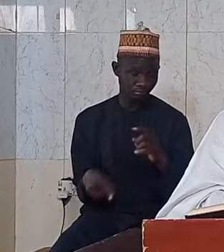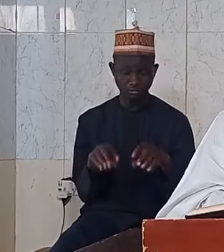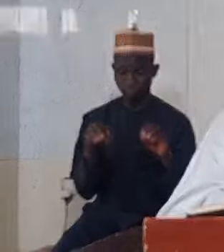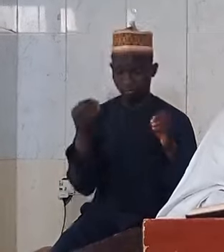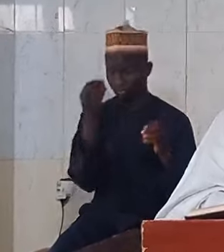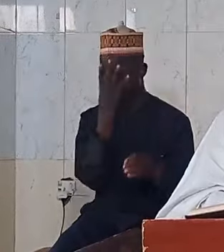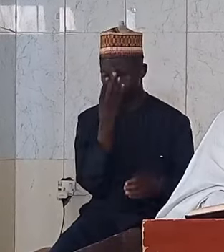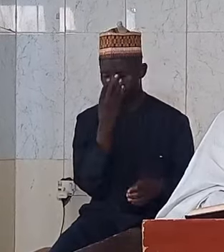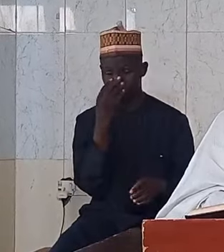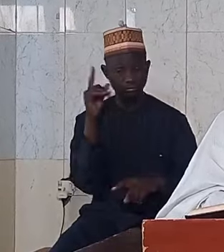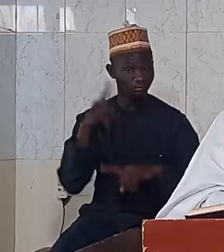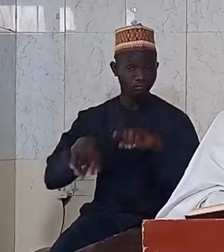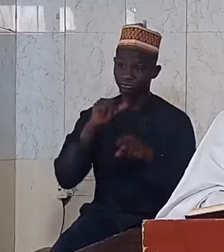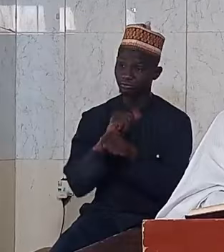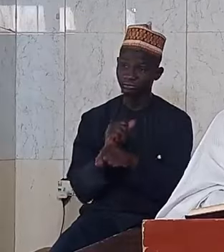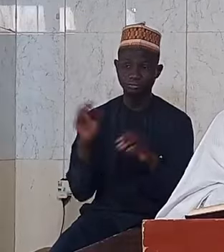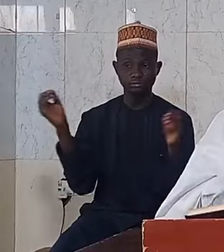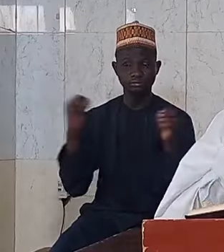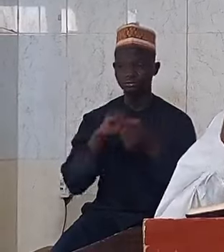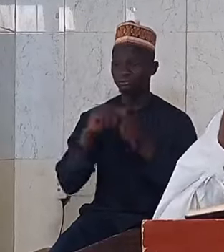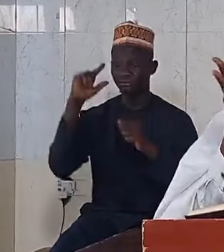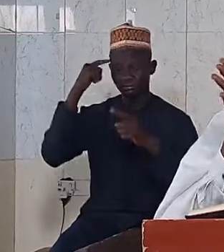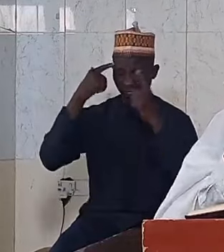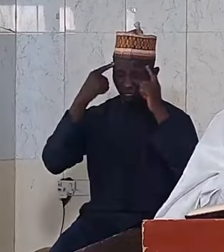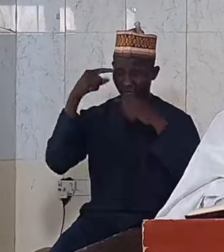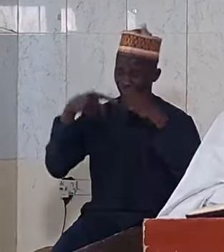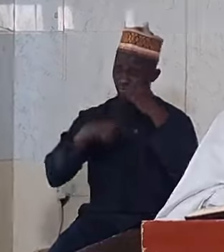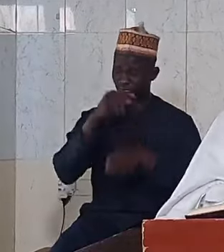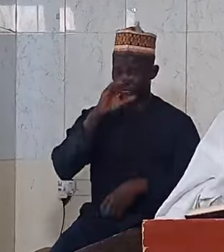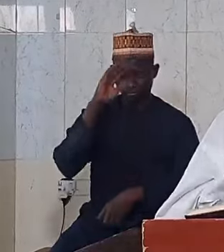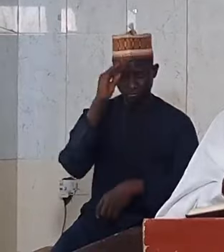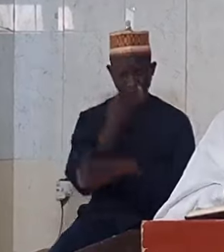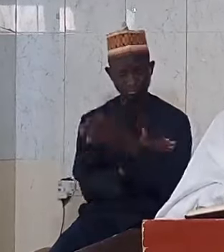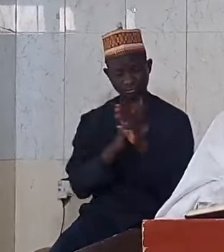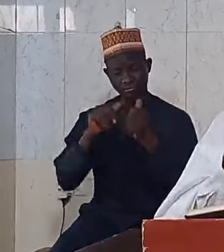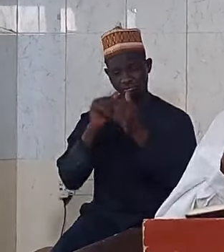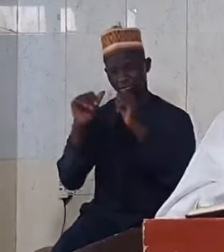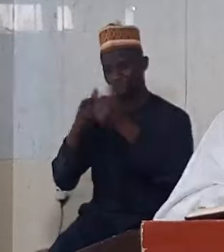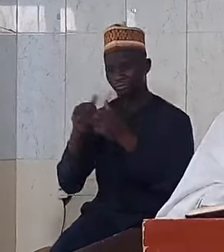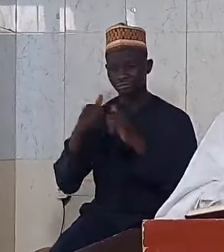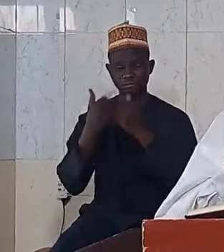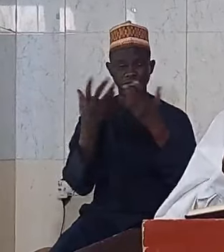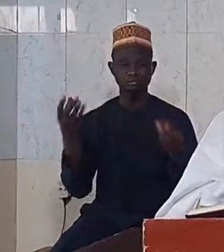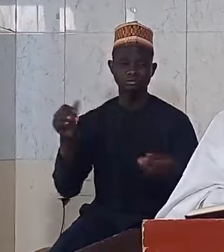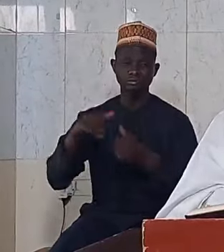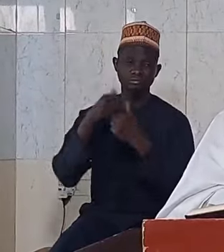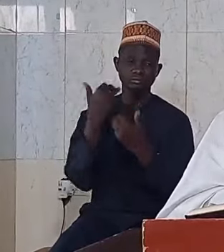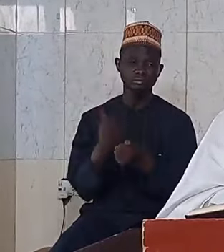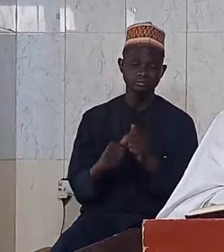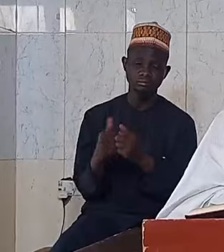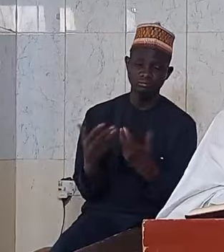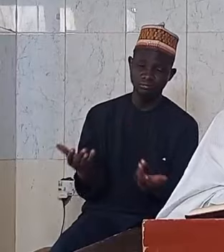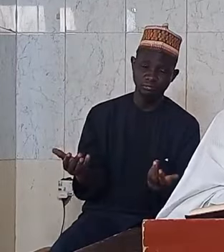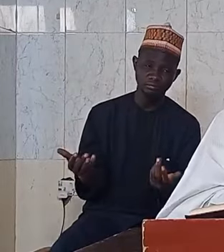ya hana ka zama a office duk tunanin akan wannan abu ya za a yi kaza ya za a yi kaza ina za a samu